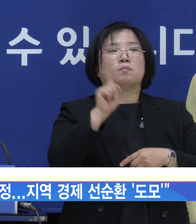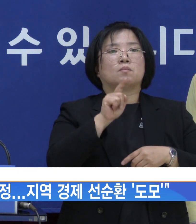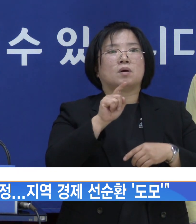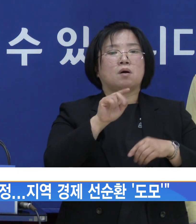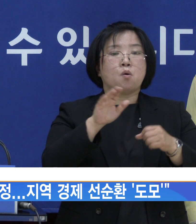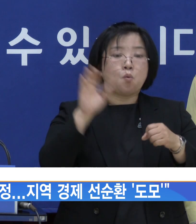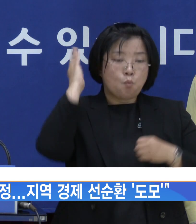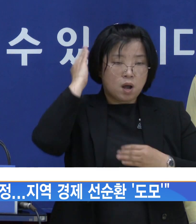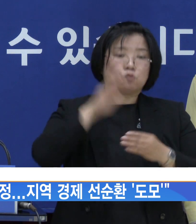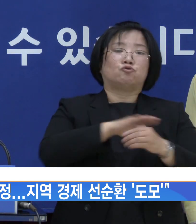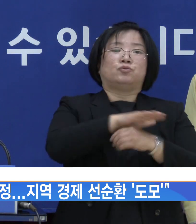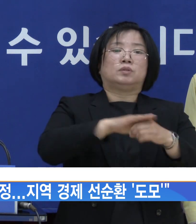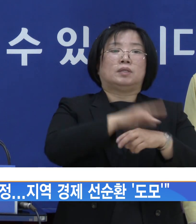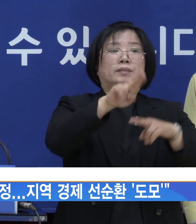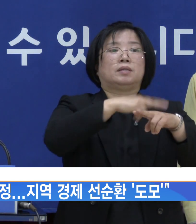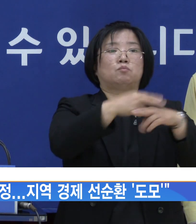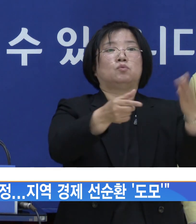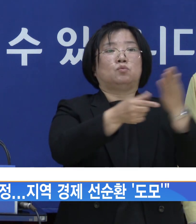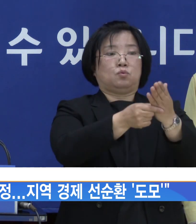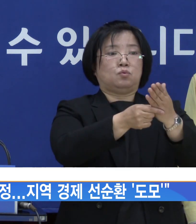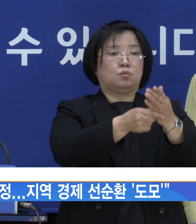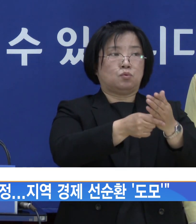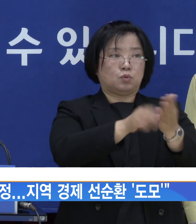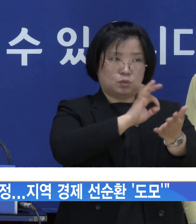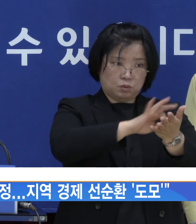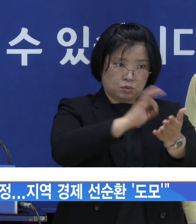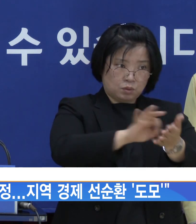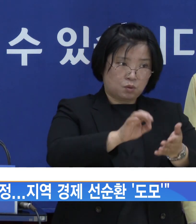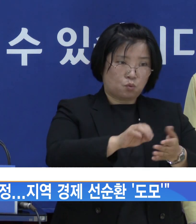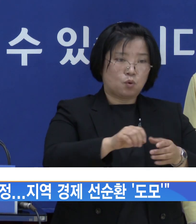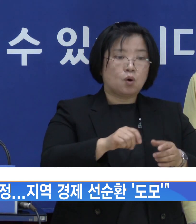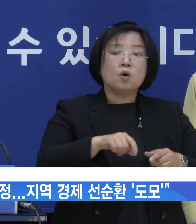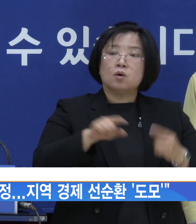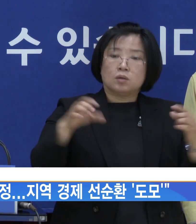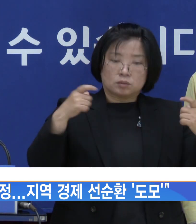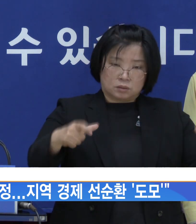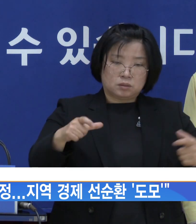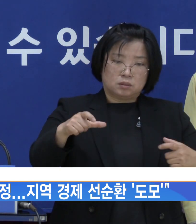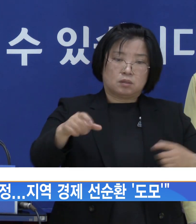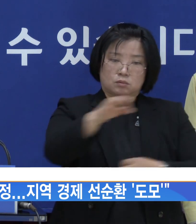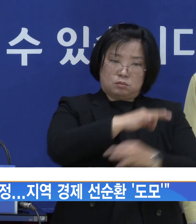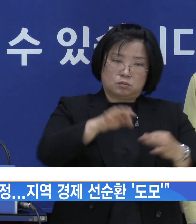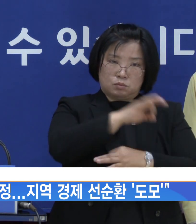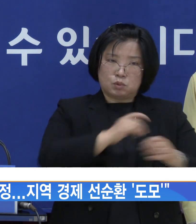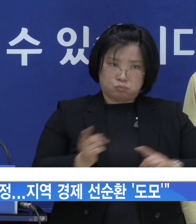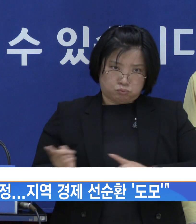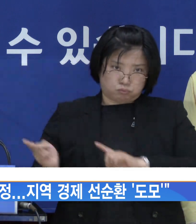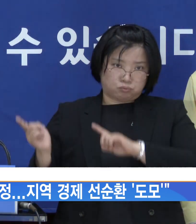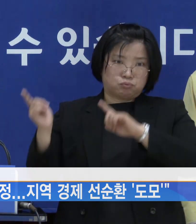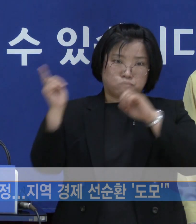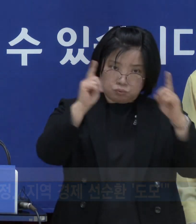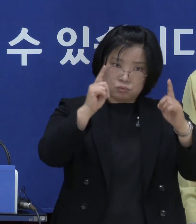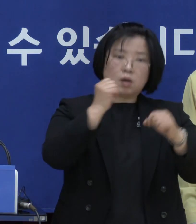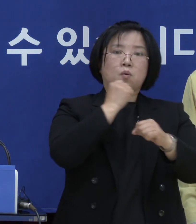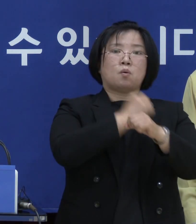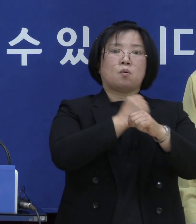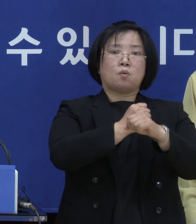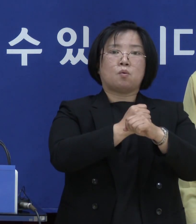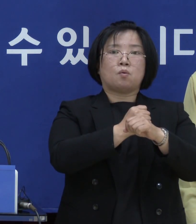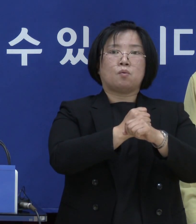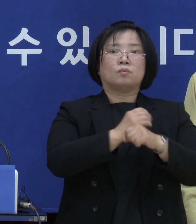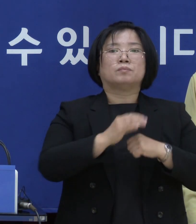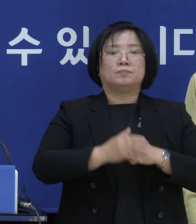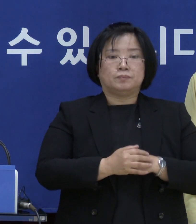상품권으로 지급해서 지역 소비를 촉진시키고 지역 경제의 선순환을